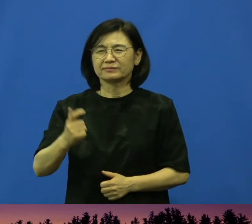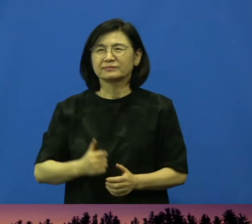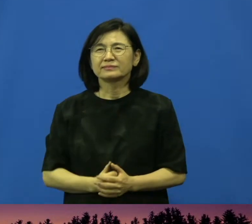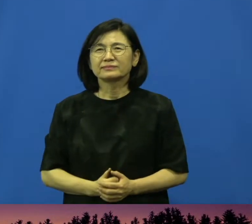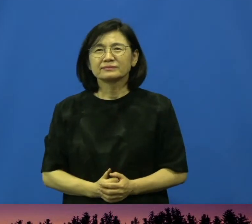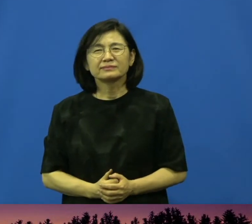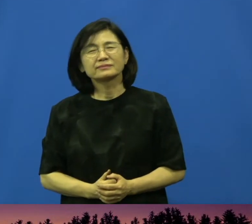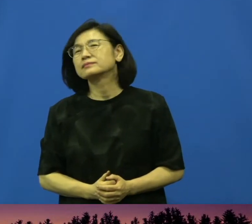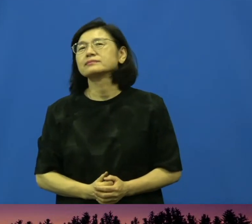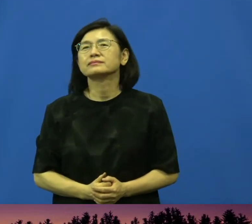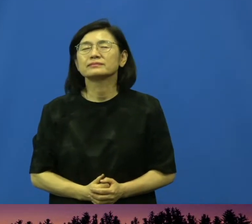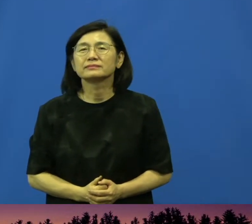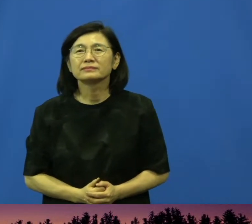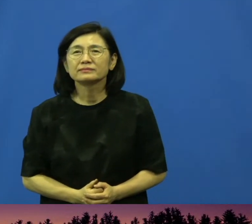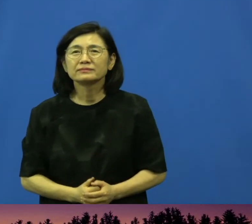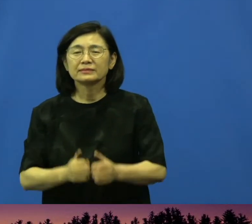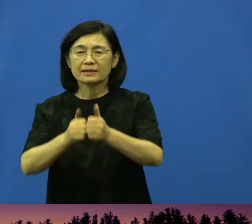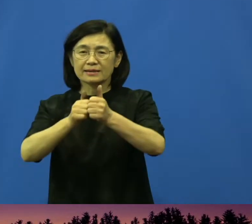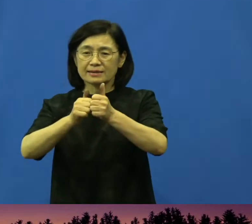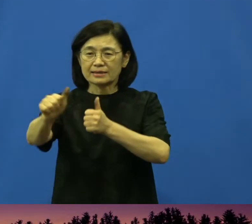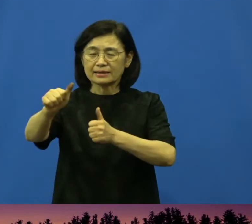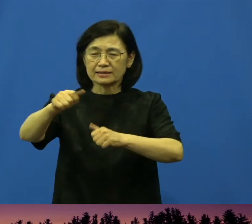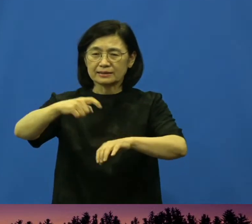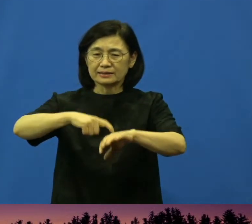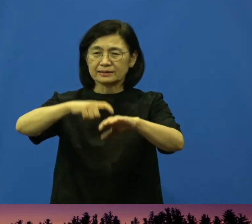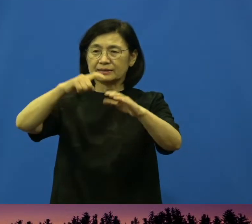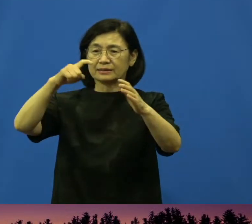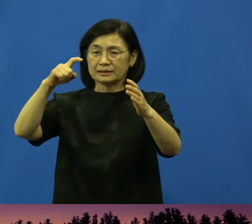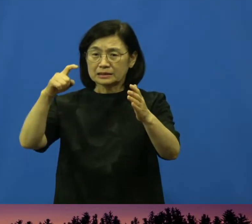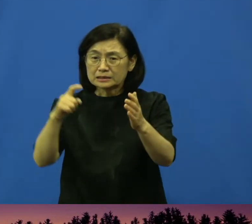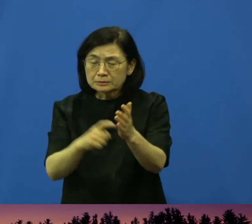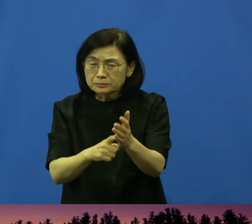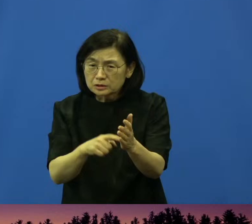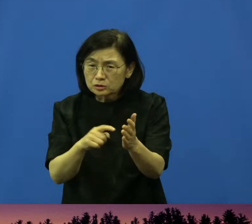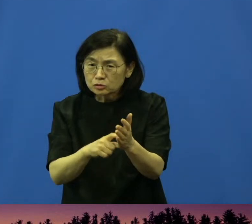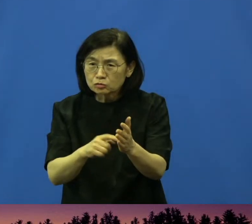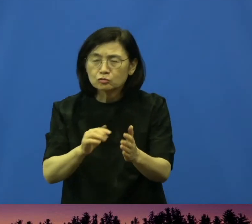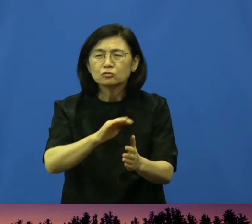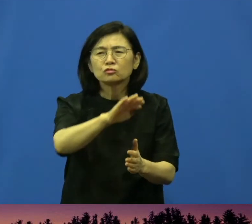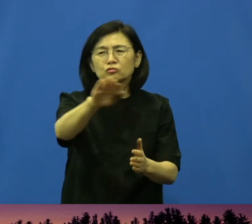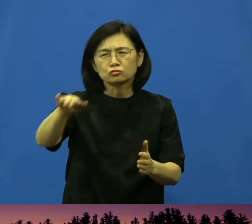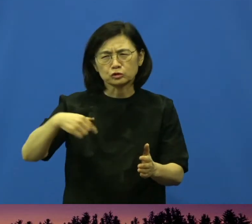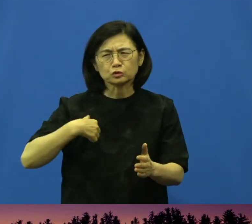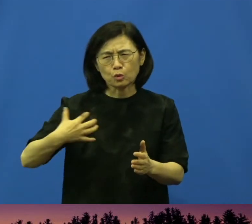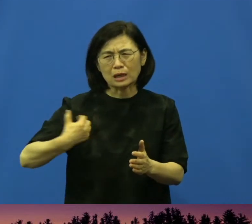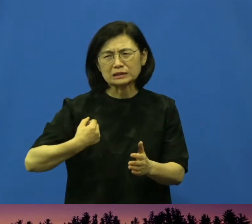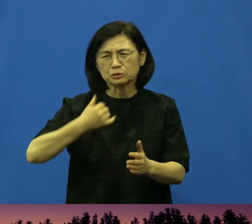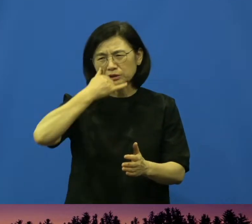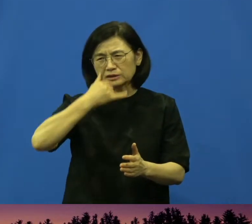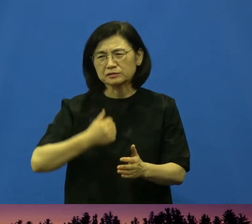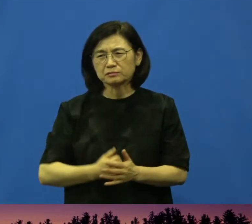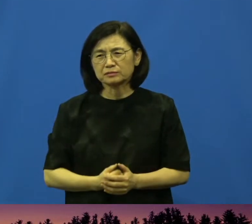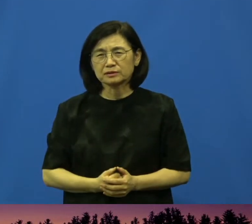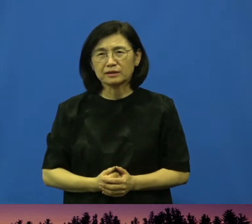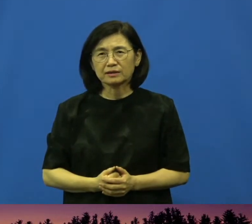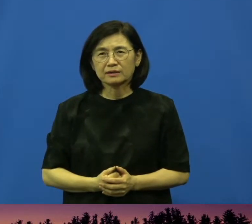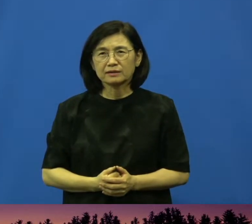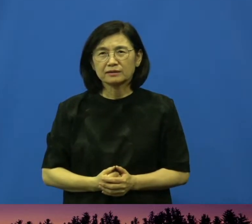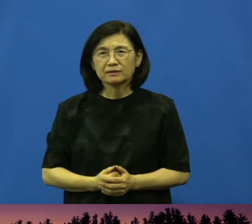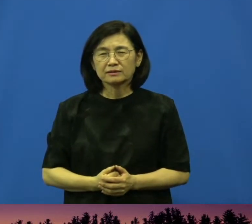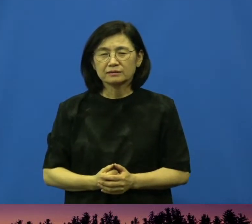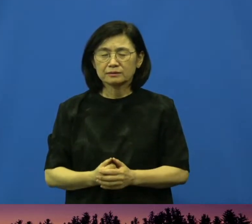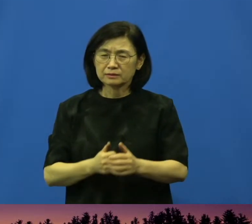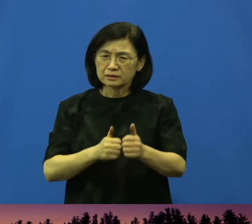여러분, 이겨야 되는 이 심리, 누구에게나 있죠. 우리에게도 경쟁 심리가 있고 이겨야 되는 심리가 있는데, 여러분, 이기는 게